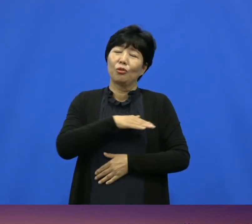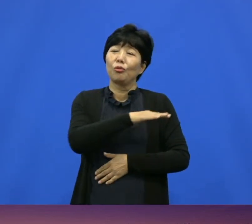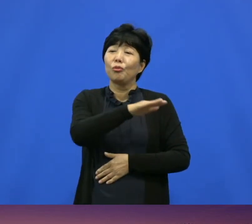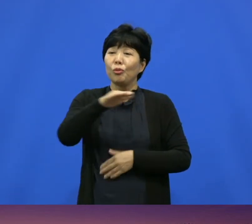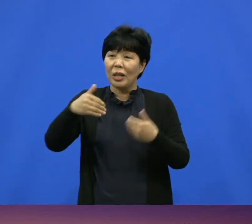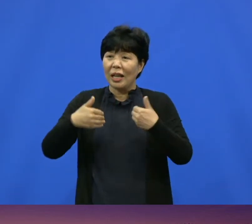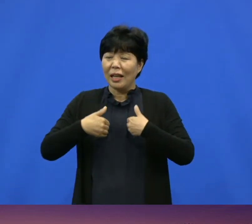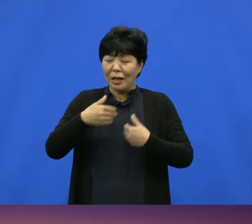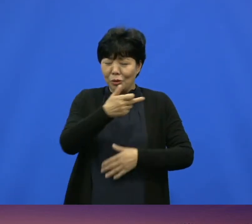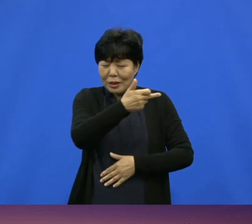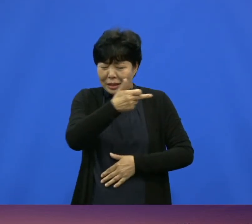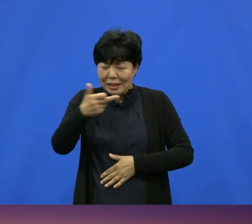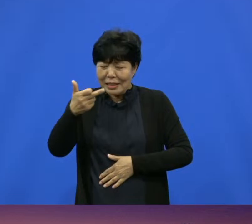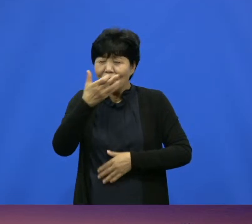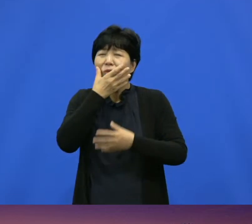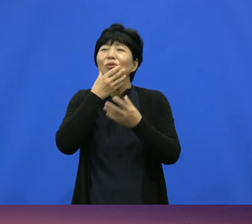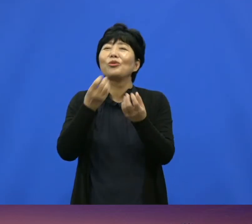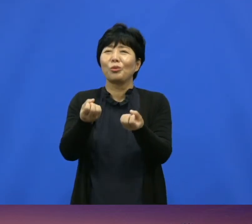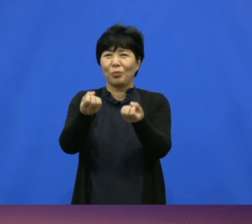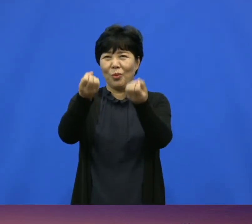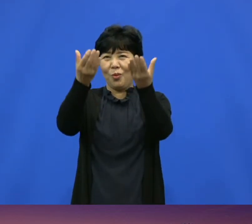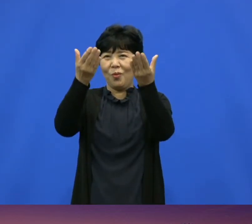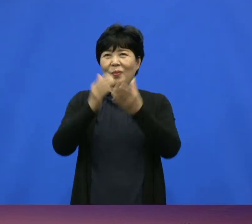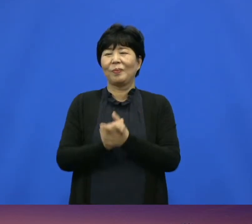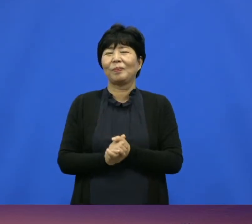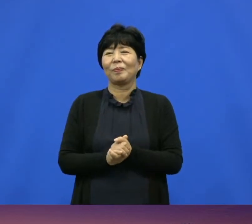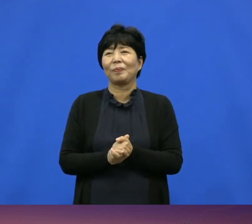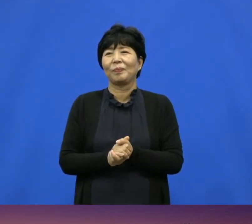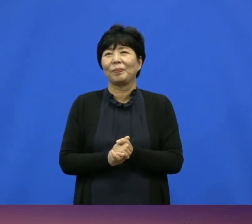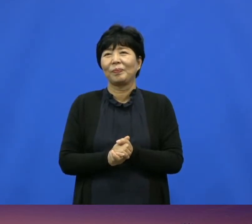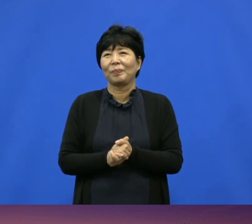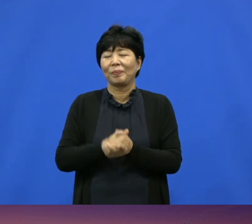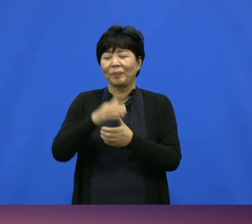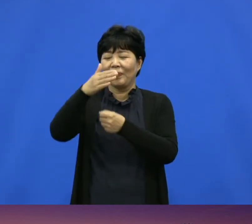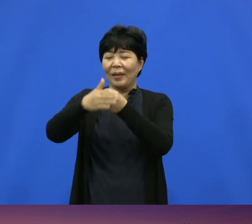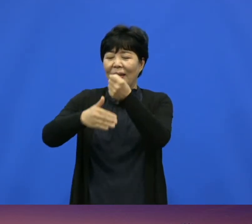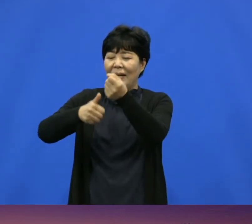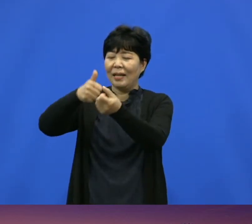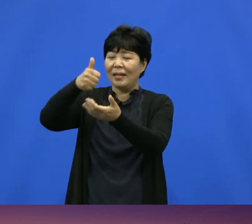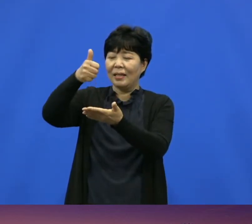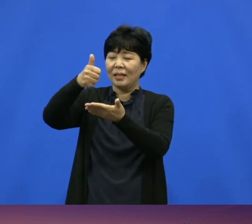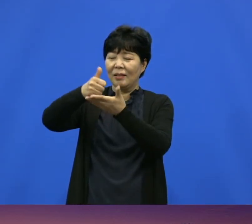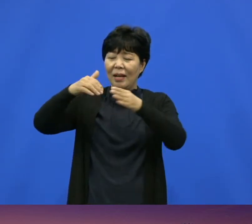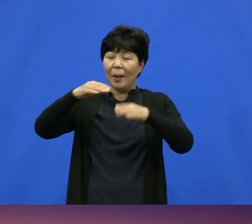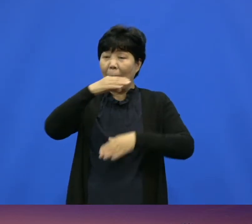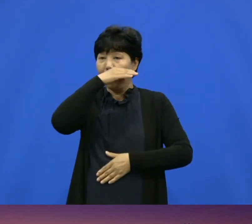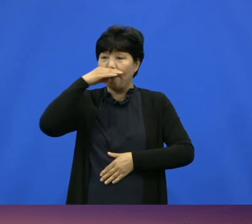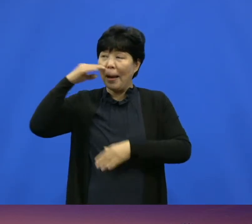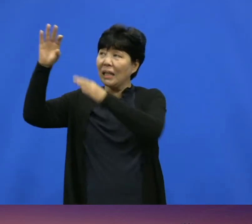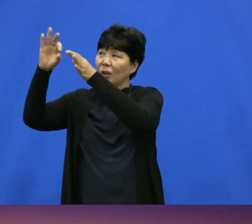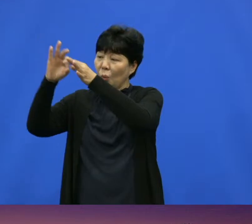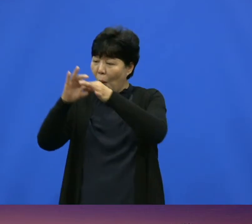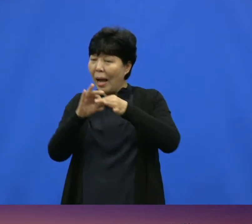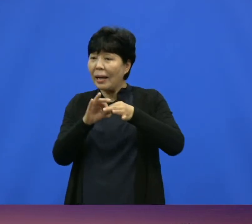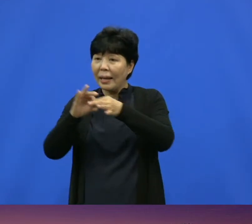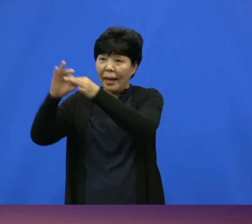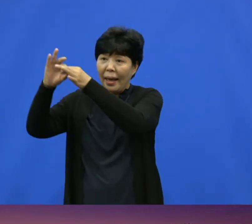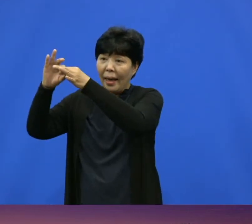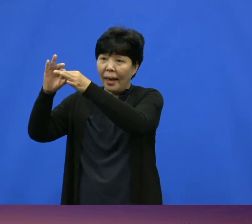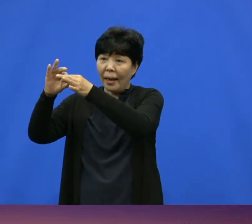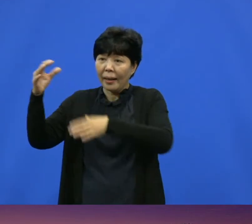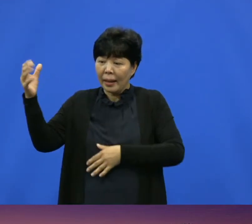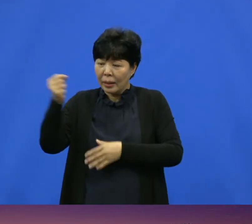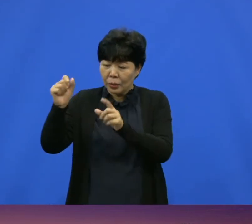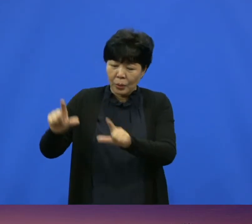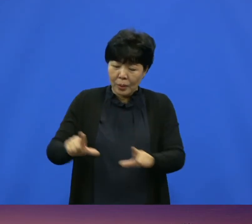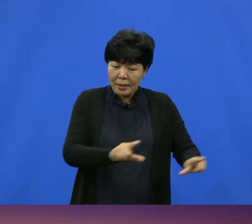것은 없습니다. 그 안에 모든 게 다 있습니다. 여러분 하나님과의 온전한 관계 속에 친밀한 관계 속에 우리가